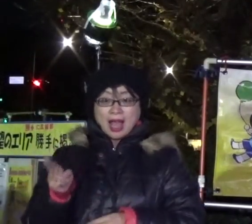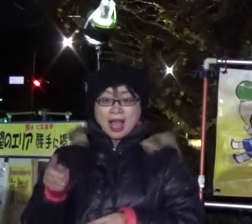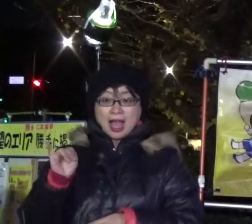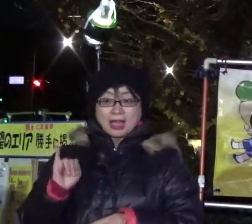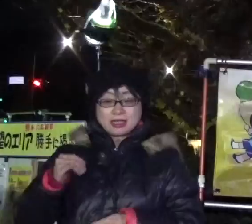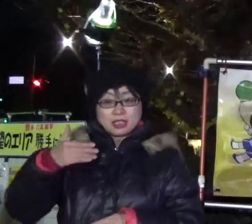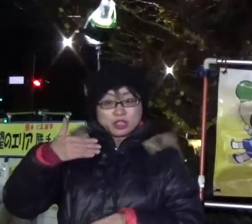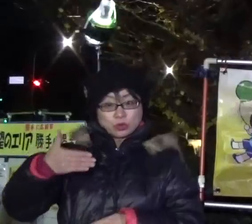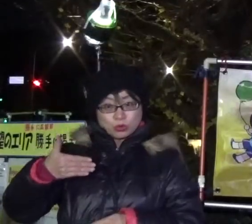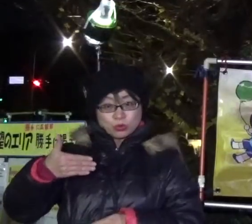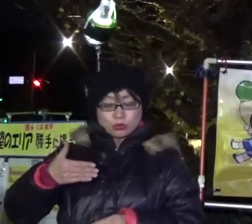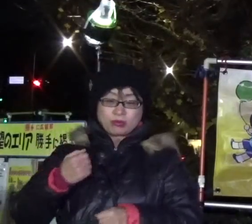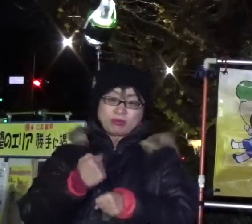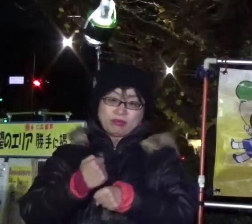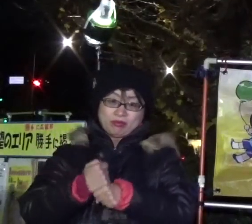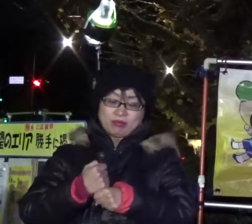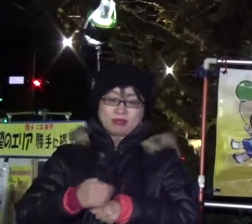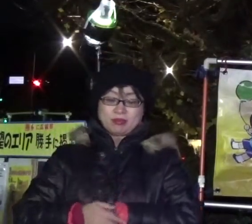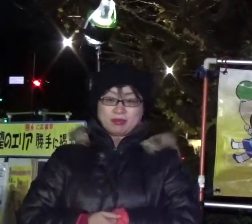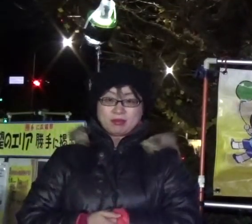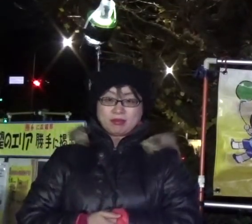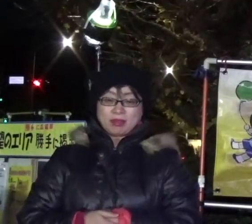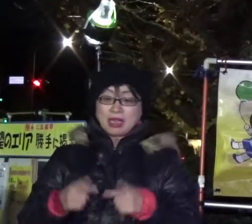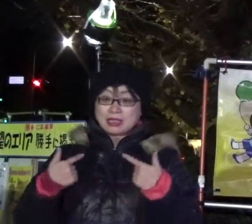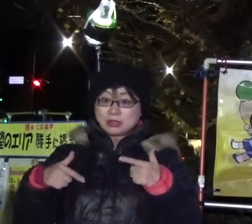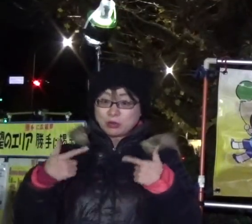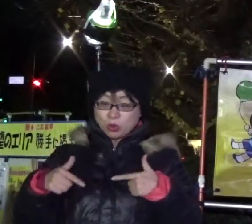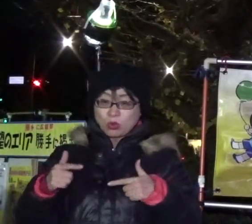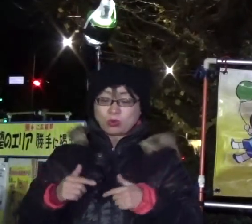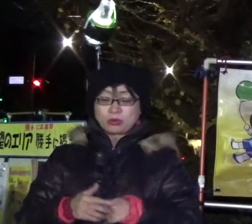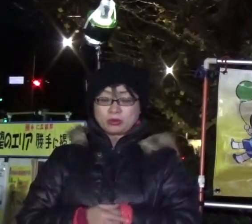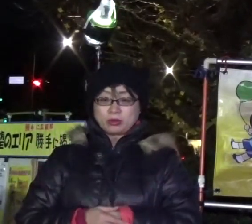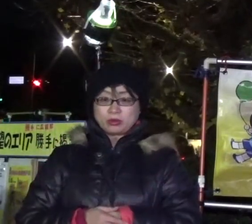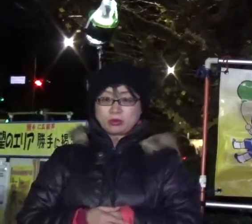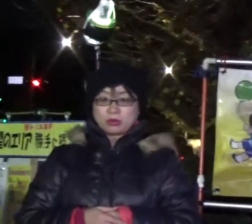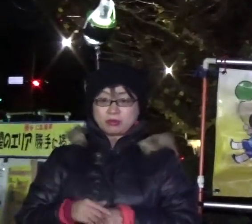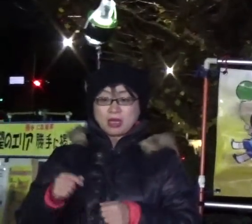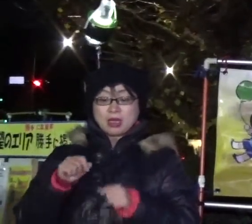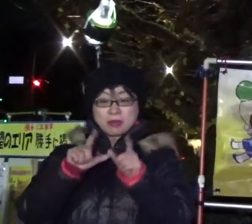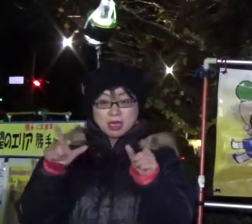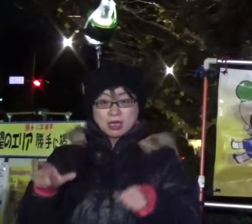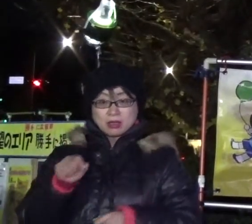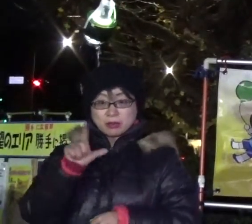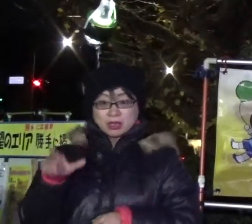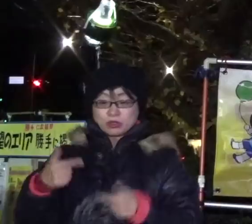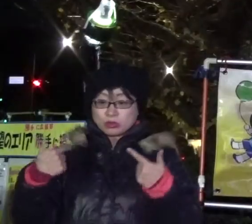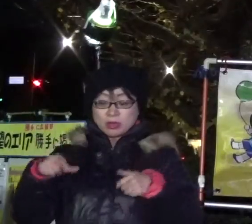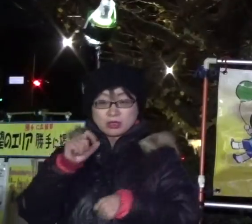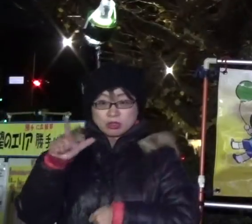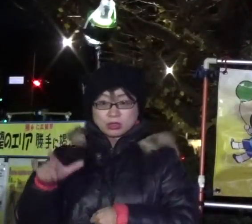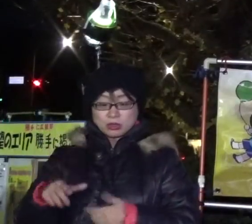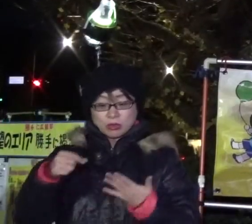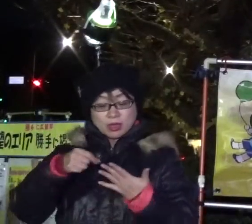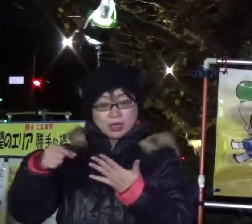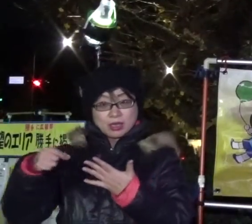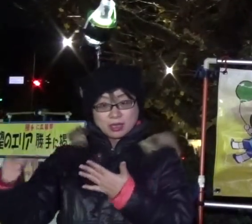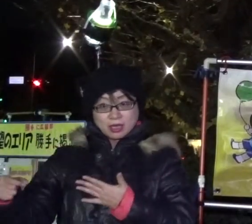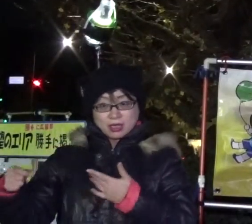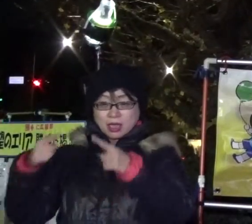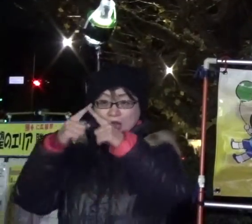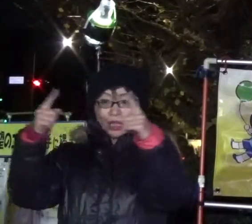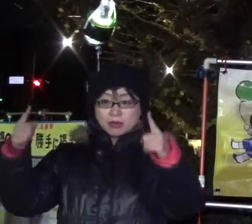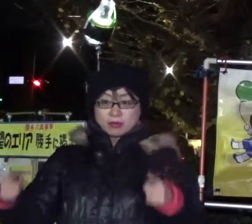た、俳句です。でいつもそのサークル の毎月のね、そのサークルで選んだ俳句が公民館だより